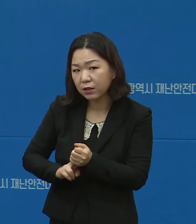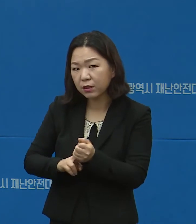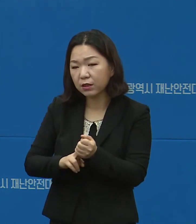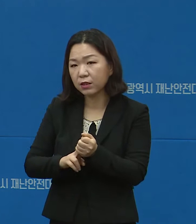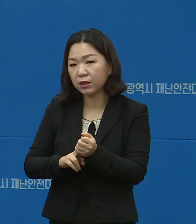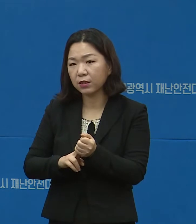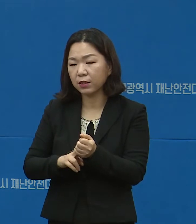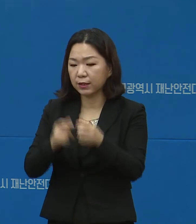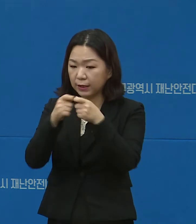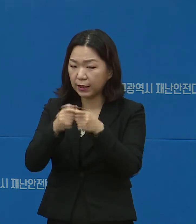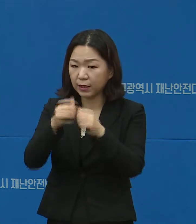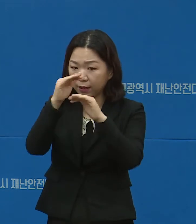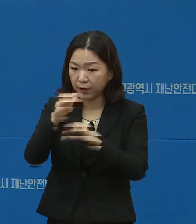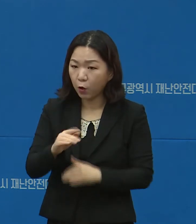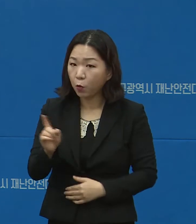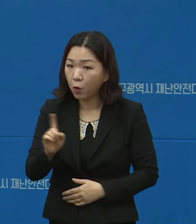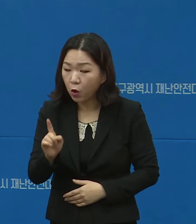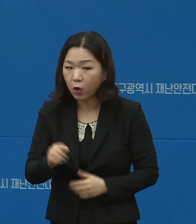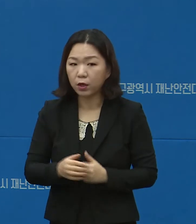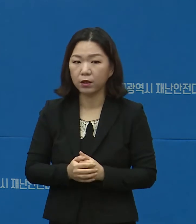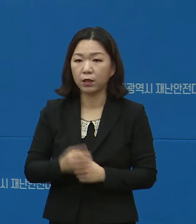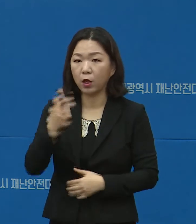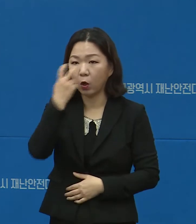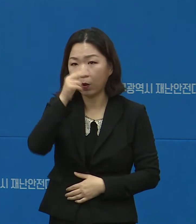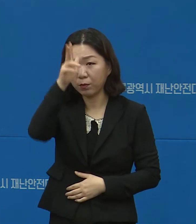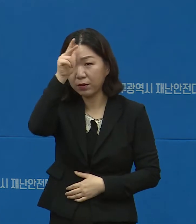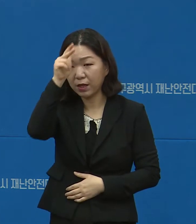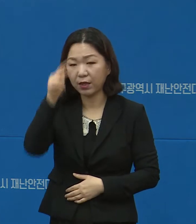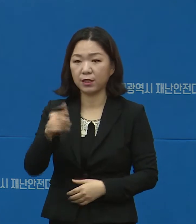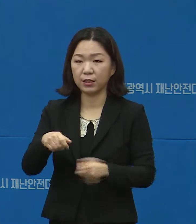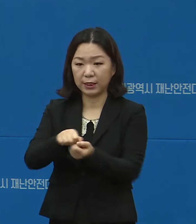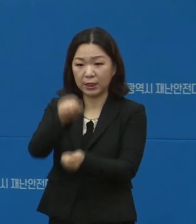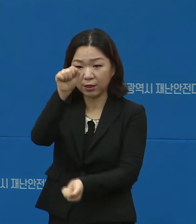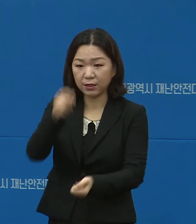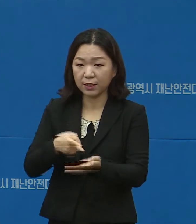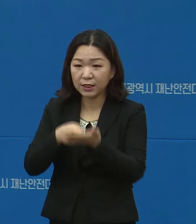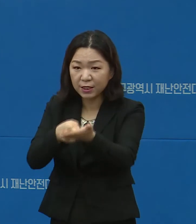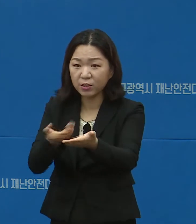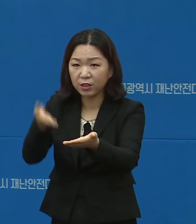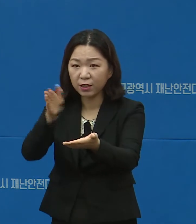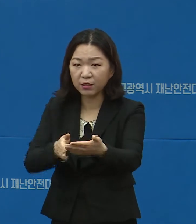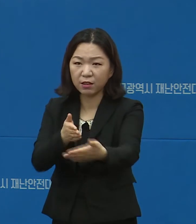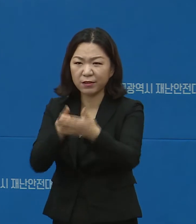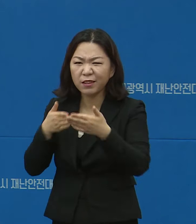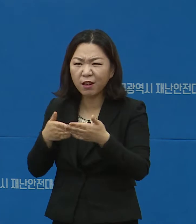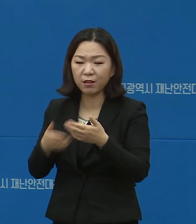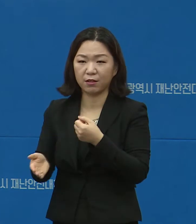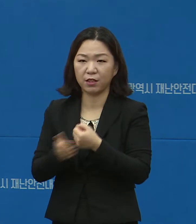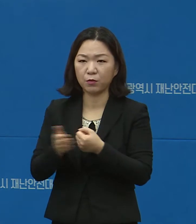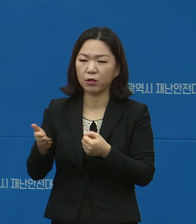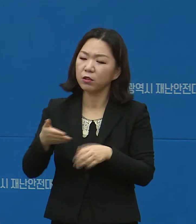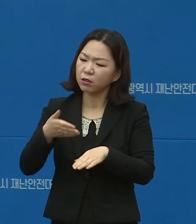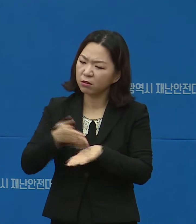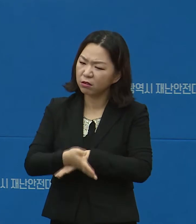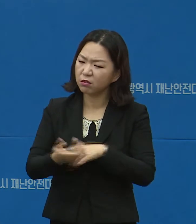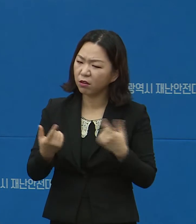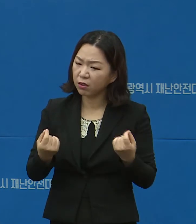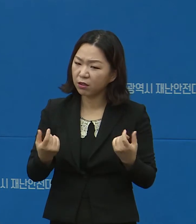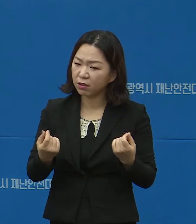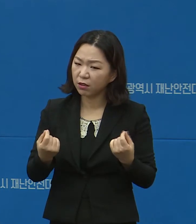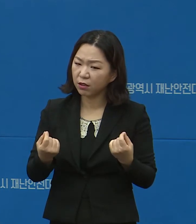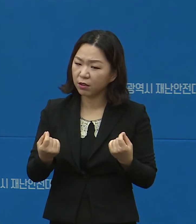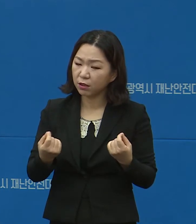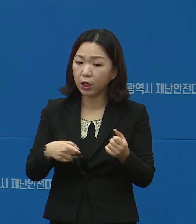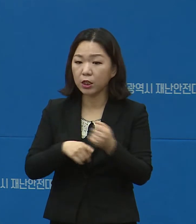어떤 걸 말씀하시는지 그리고 이제 검찰의 연장기각에 따른 고육지책이라고 말씀하셨는데 늦은감이 있지 않은지 얼마나